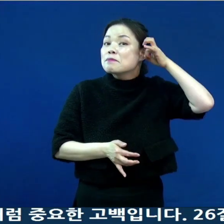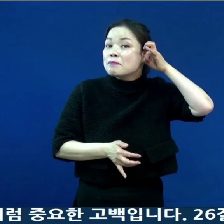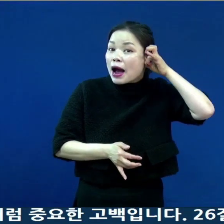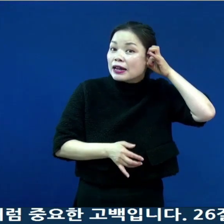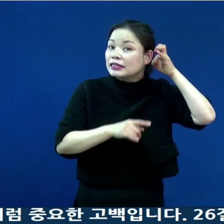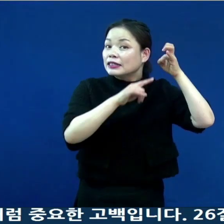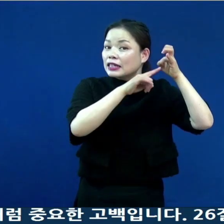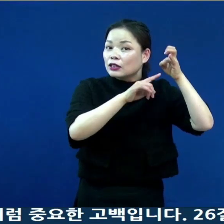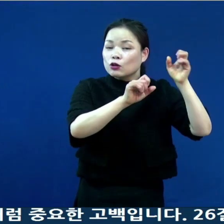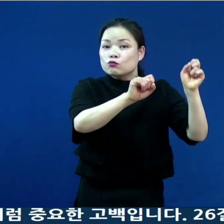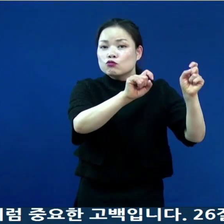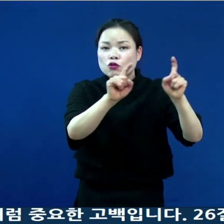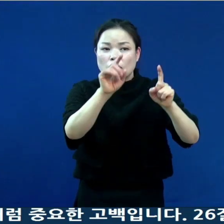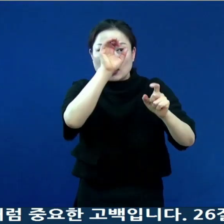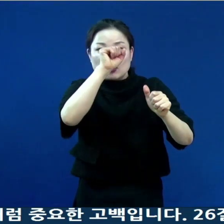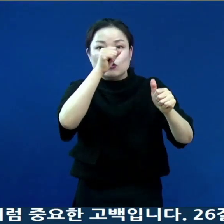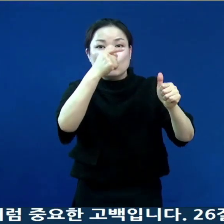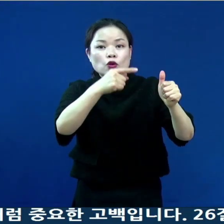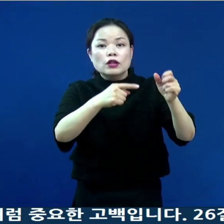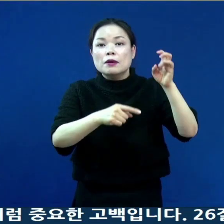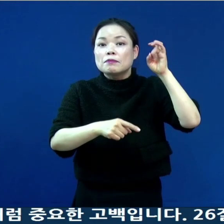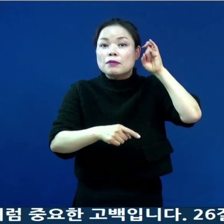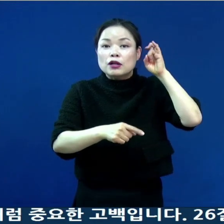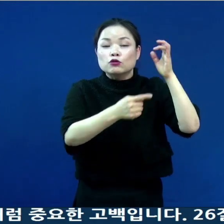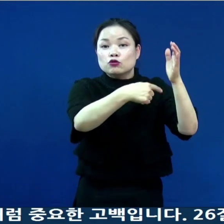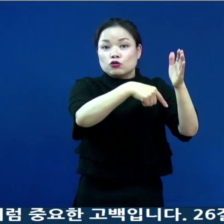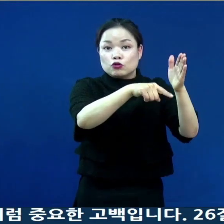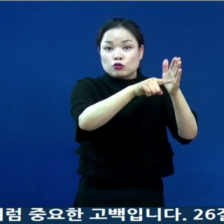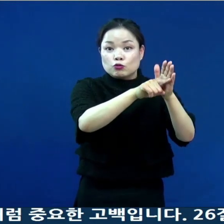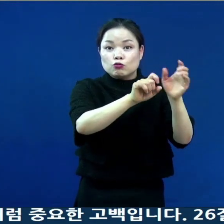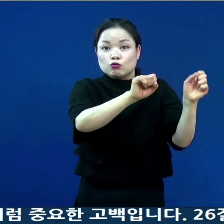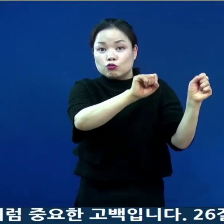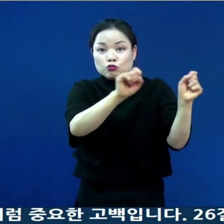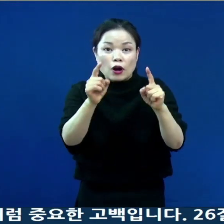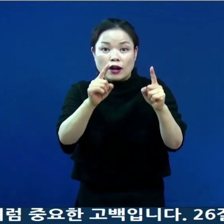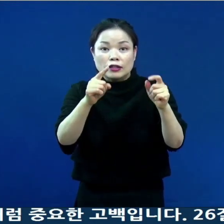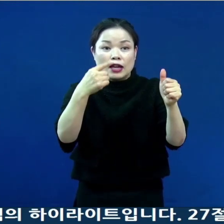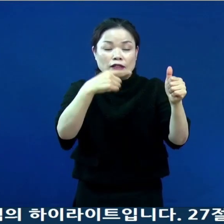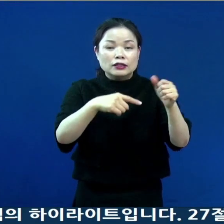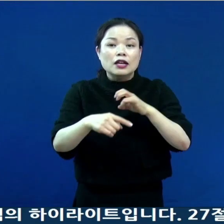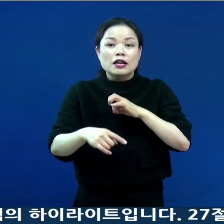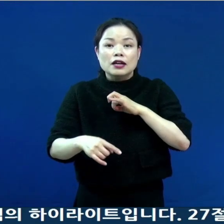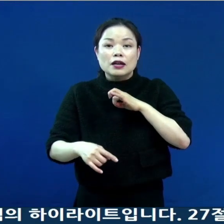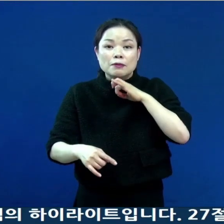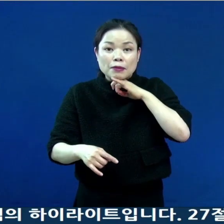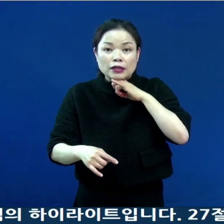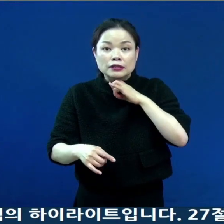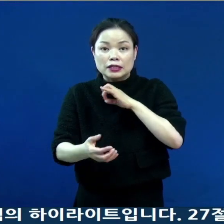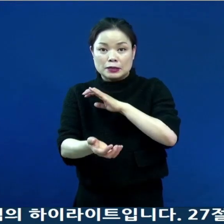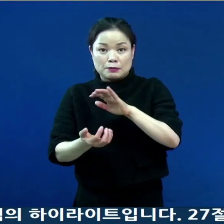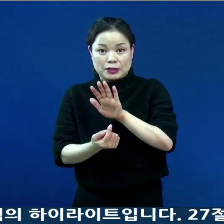마리아에게 부활의 교훈을, 마리아를 위한 부활의 교훈이 있어요. 마르다를 위한 부활의